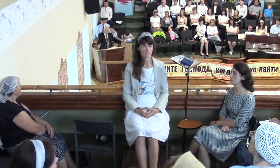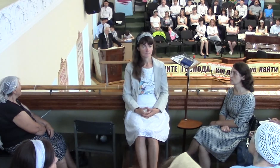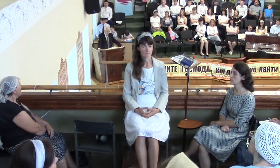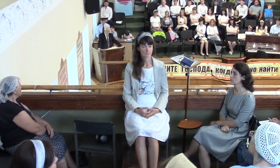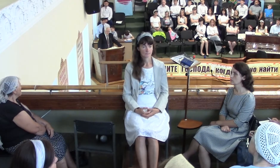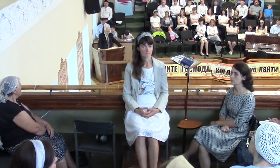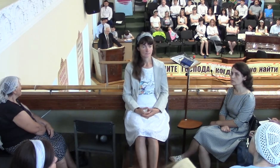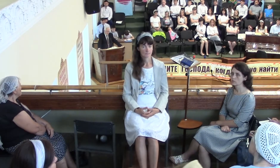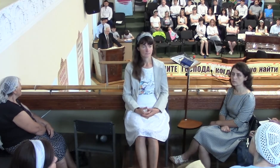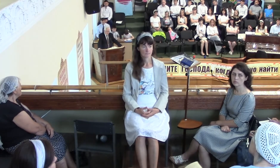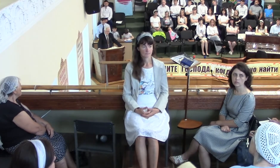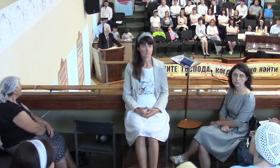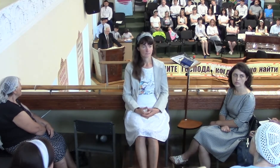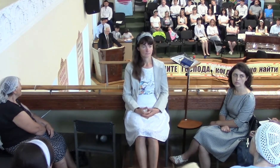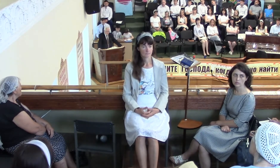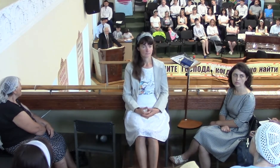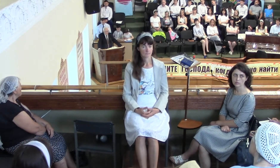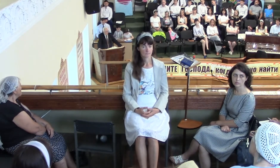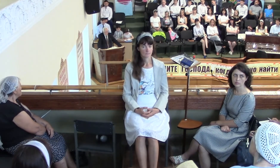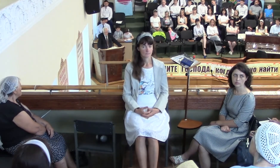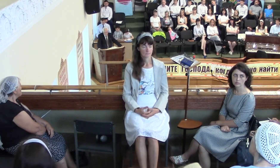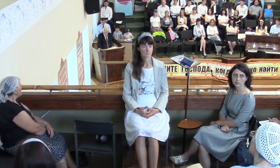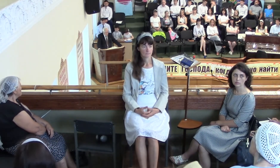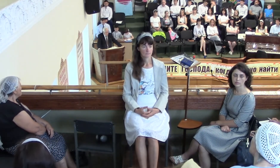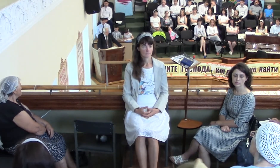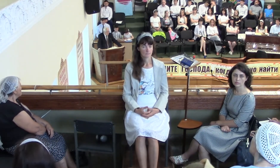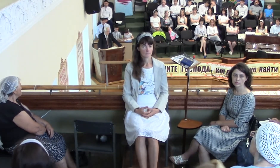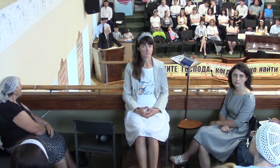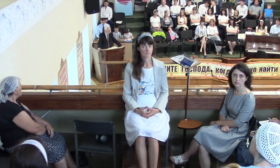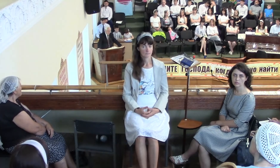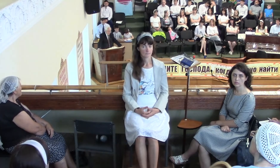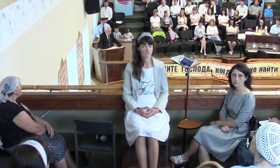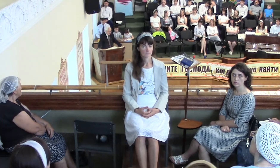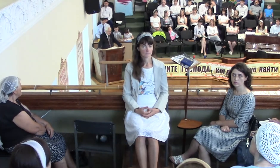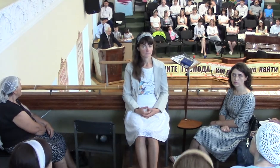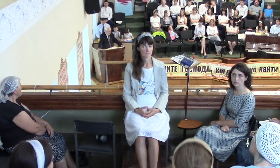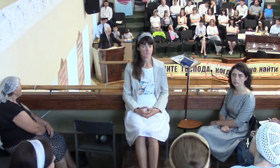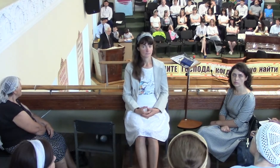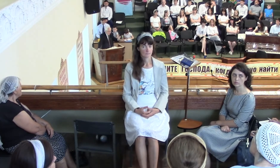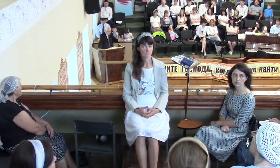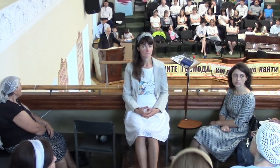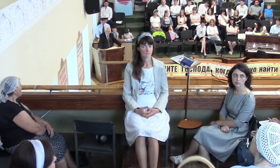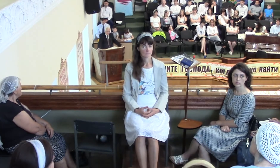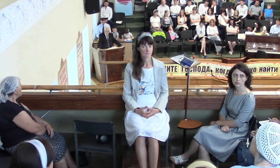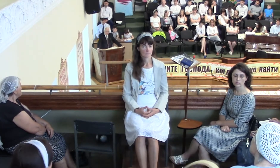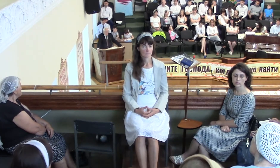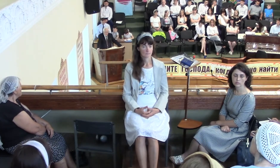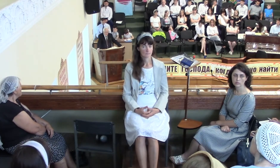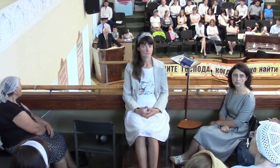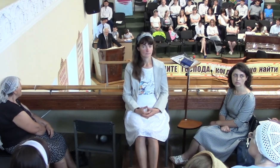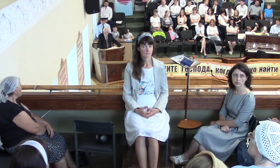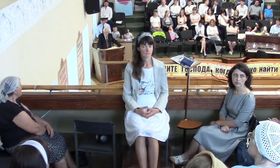Небольшая церковь. Тот брат уехал в Америку, тот еще куда-то. проповедовал